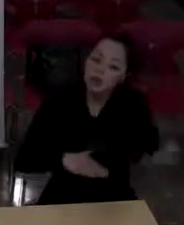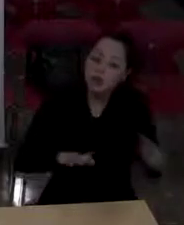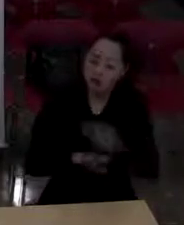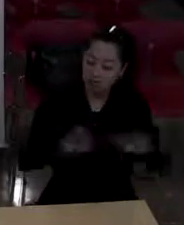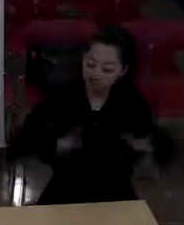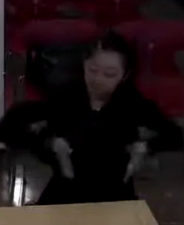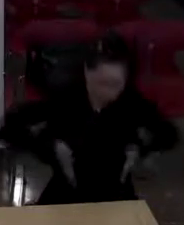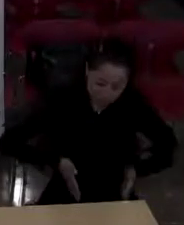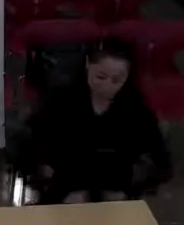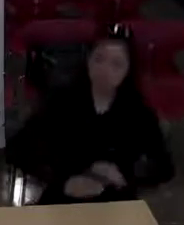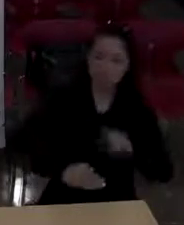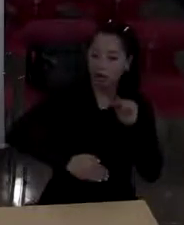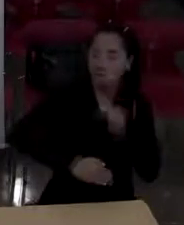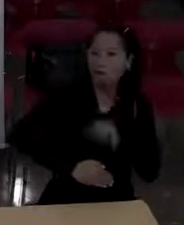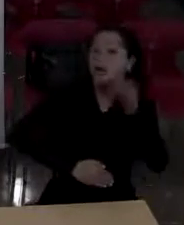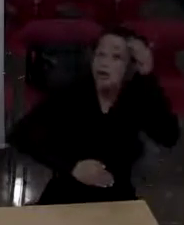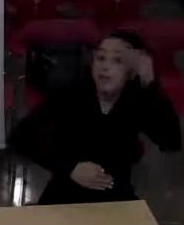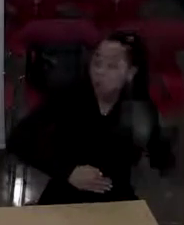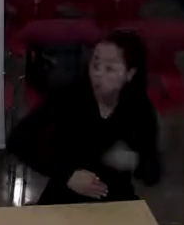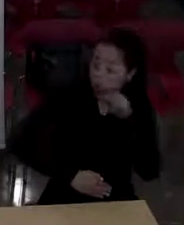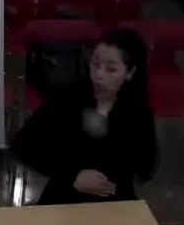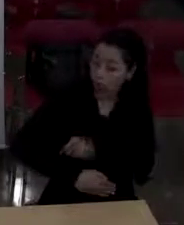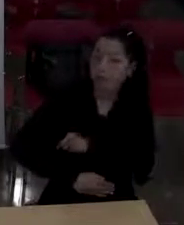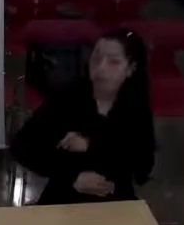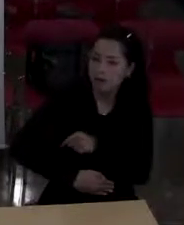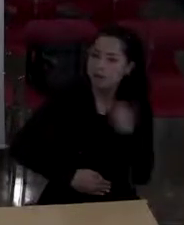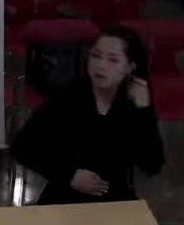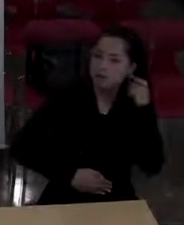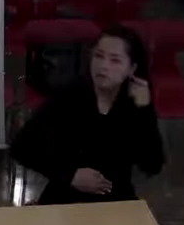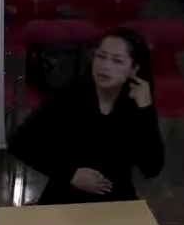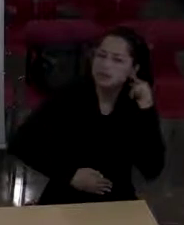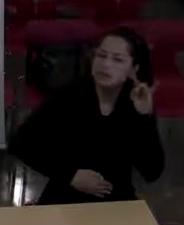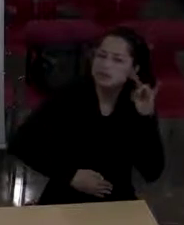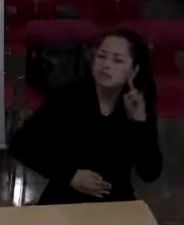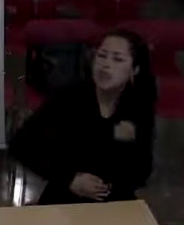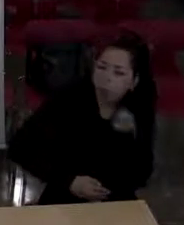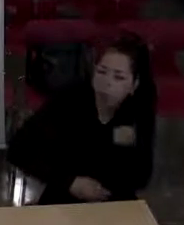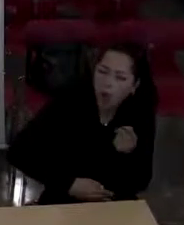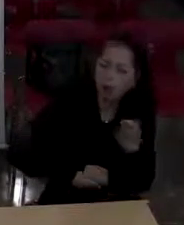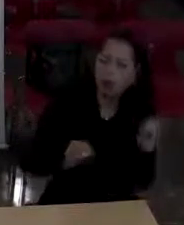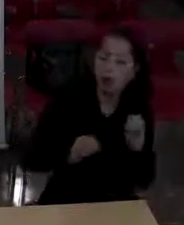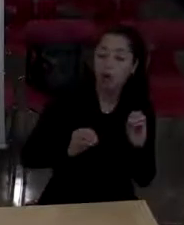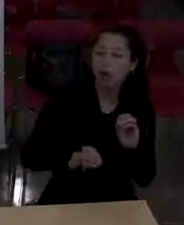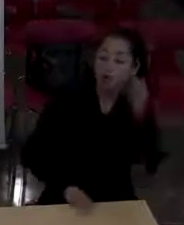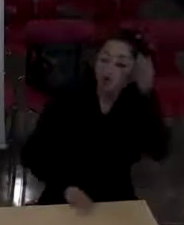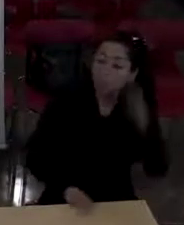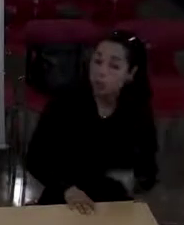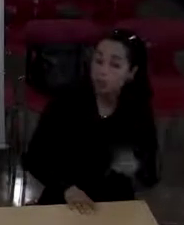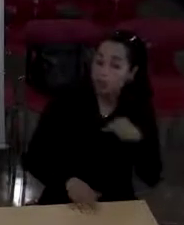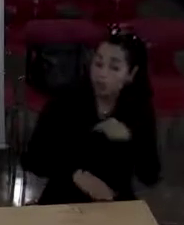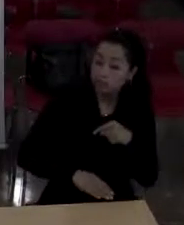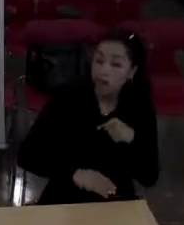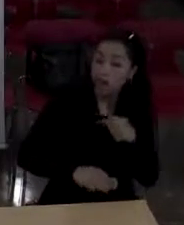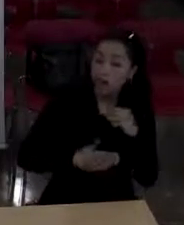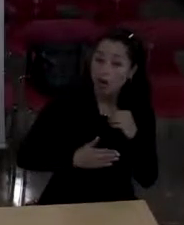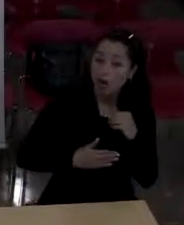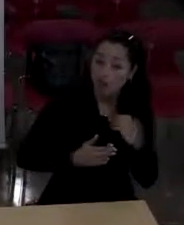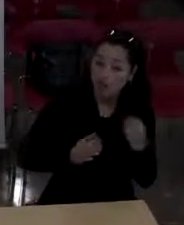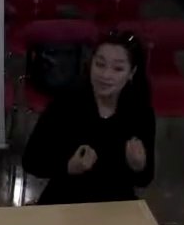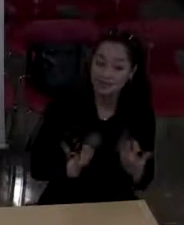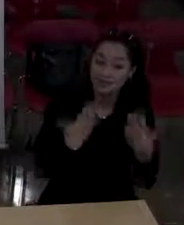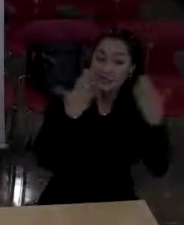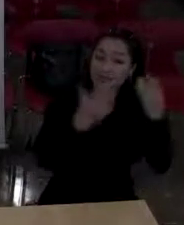tiene posiblemente unos restos auditivos o tiene las ayudas auditivas para hacerlo, esos restos auditivos se deben potenciar